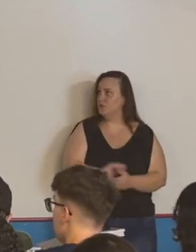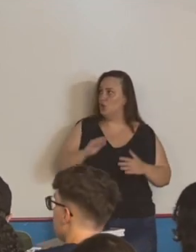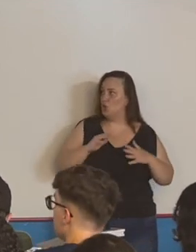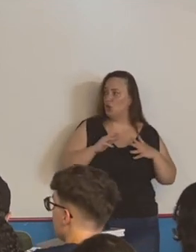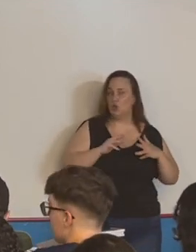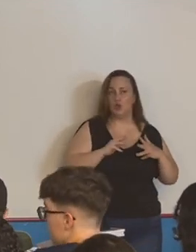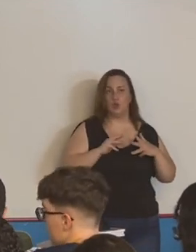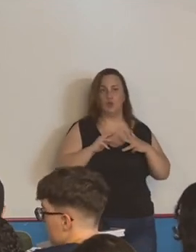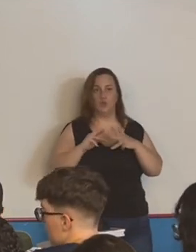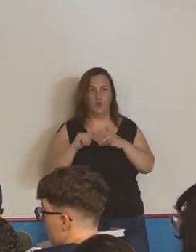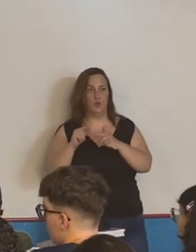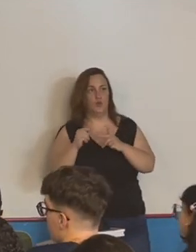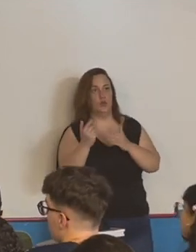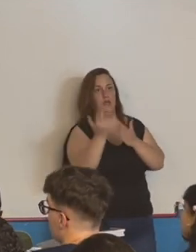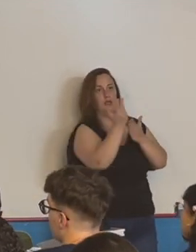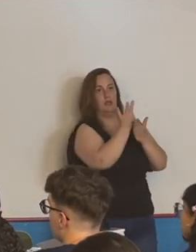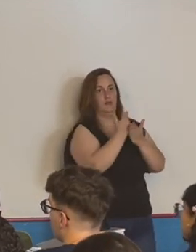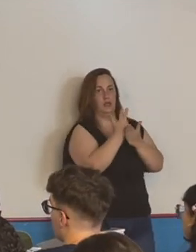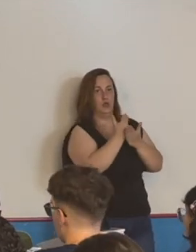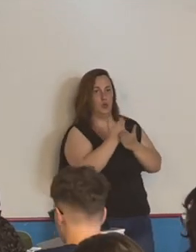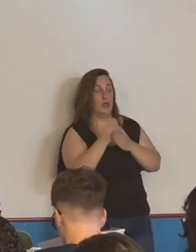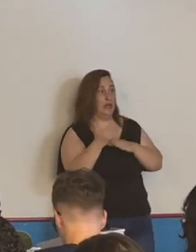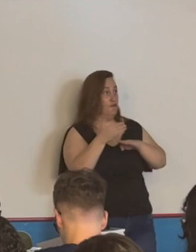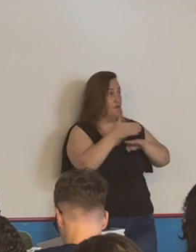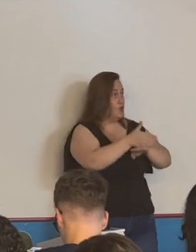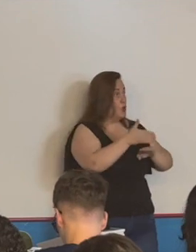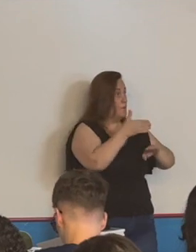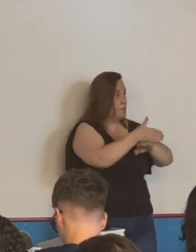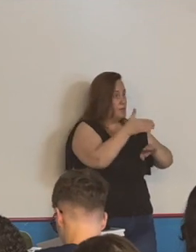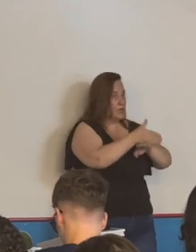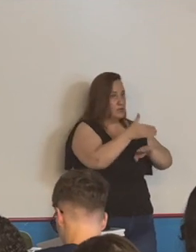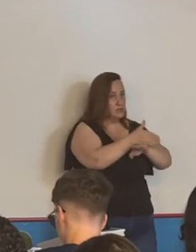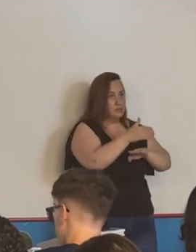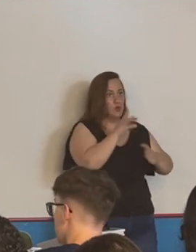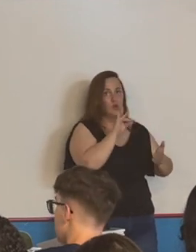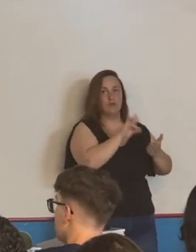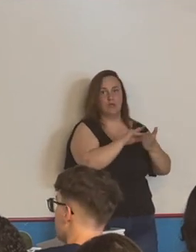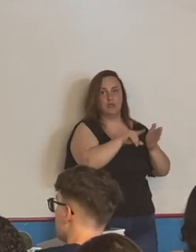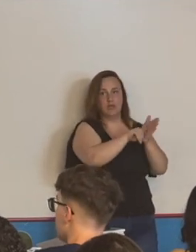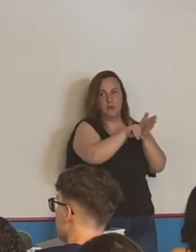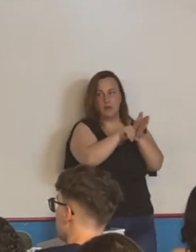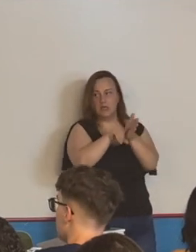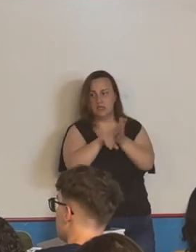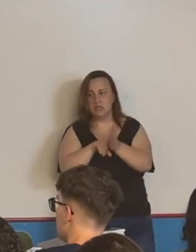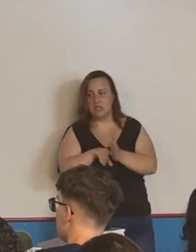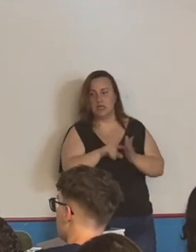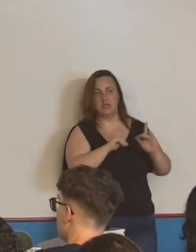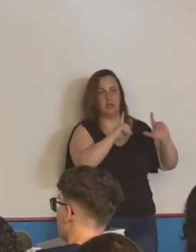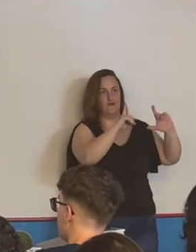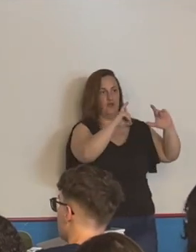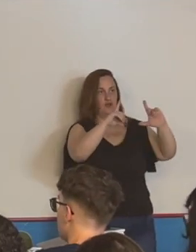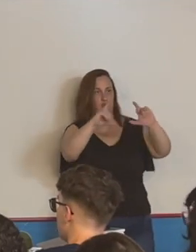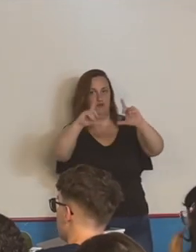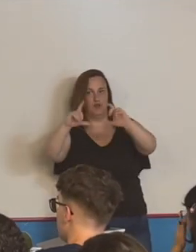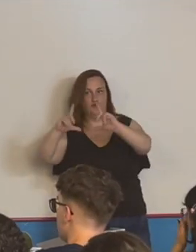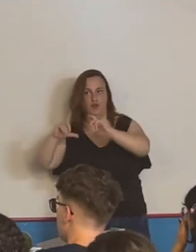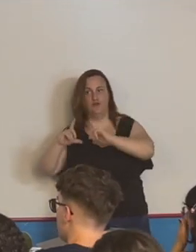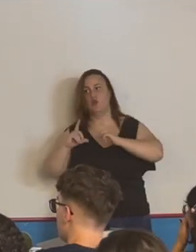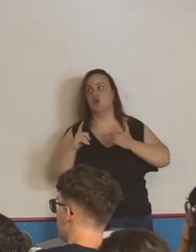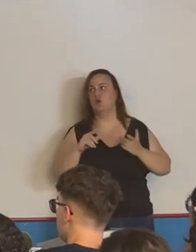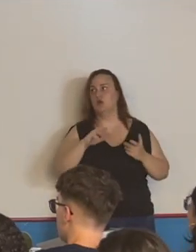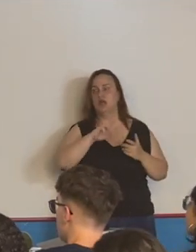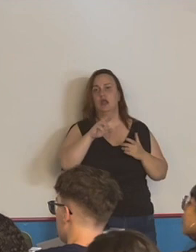Todos os espaços que eu pintei eu fui no local, sabe? Então faz parte da minha pesquisa eu tirar foto do, né, do espaço. Assim, não que